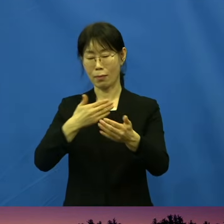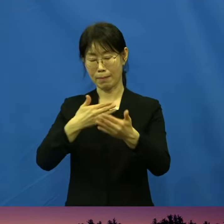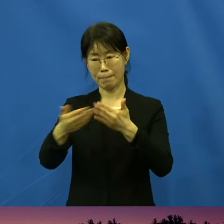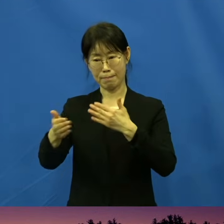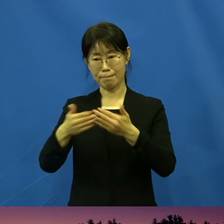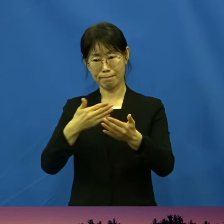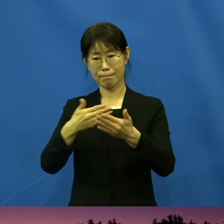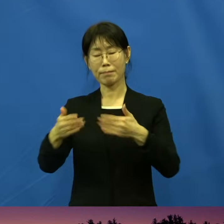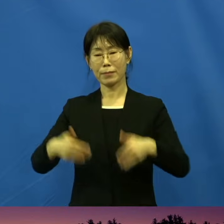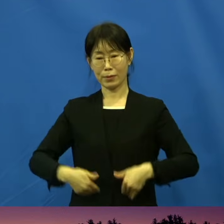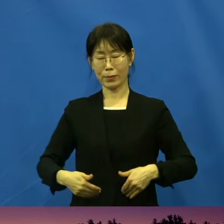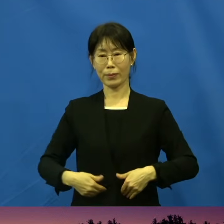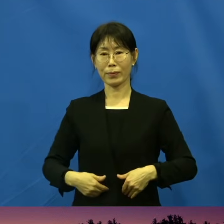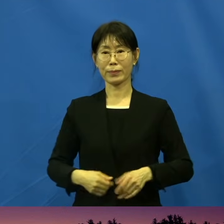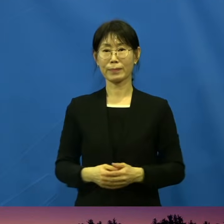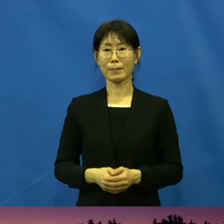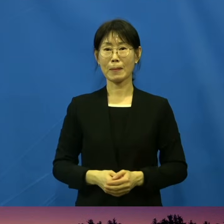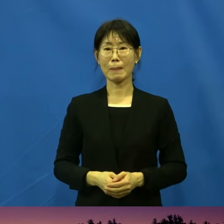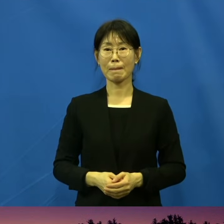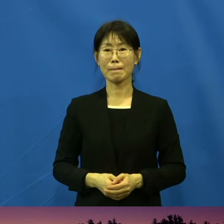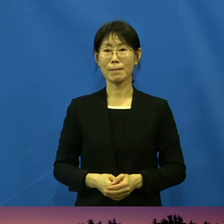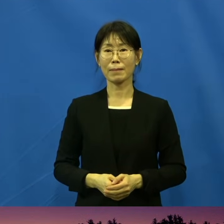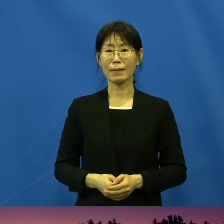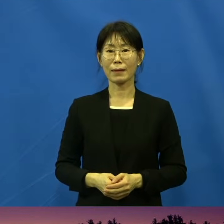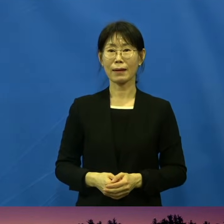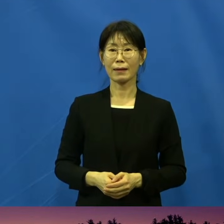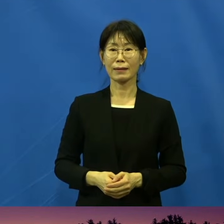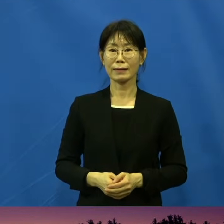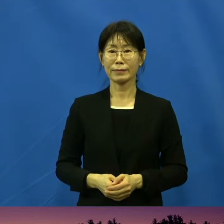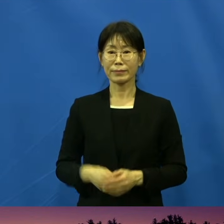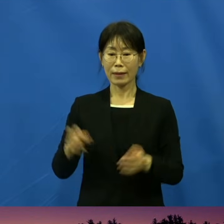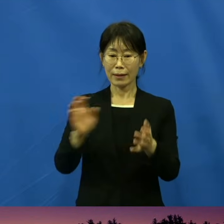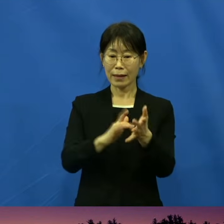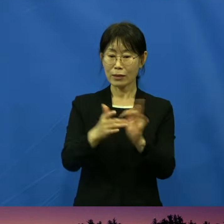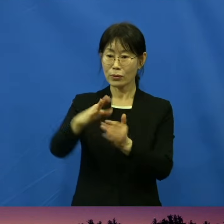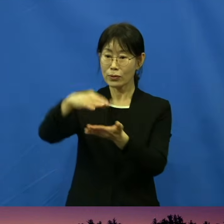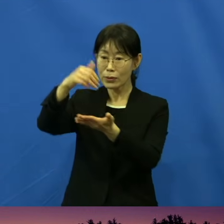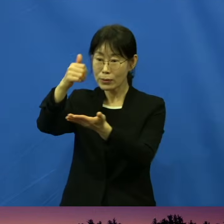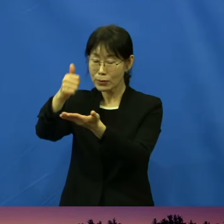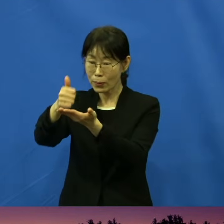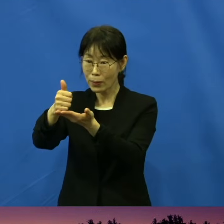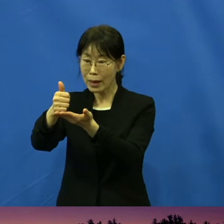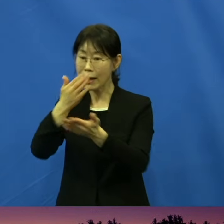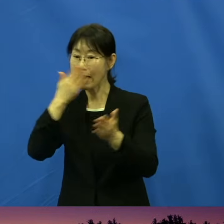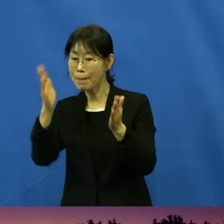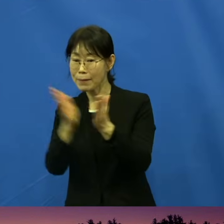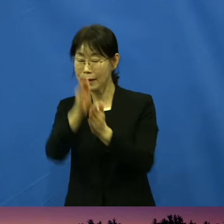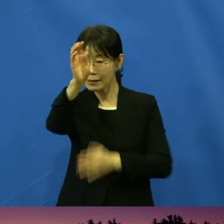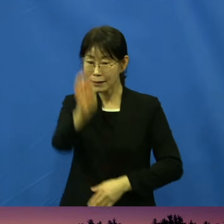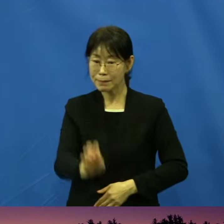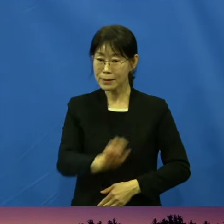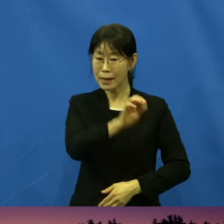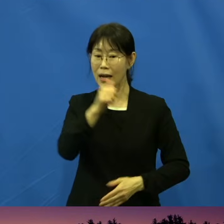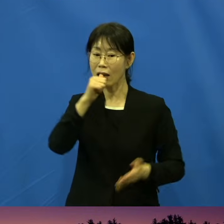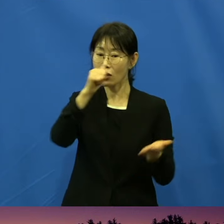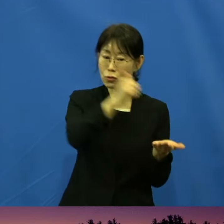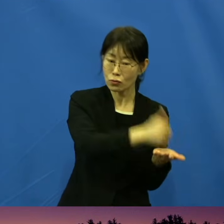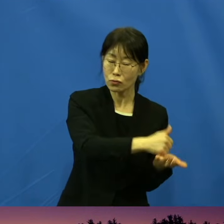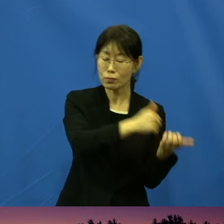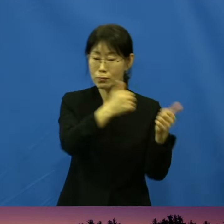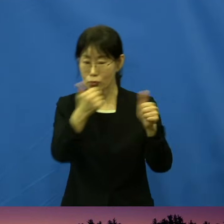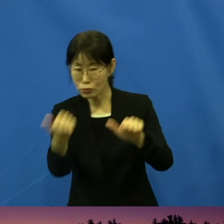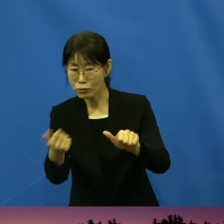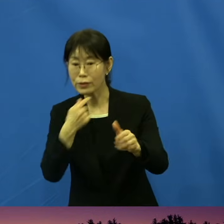그리스도와 함께 죽는 삶은 기꺼이 죽는 삶이에요. 억울한 죽음이 아니에요. 죽는 것을 두려워할 필요가